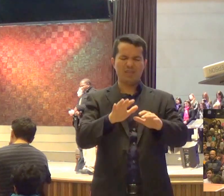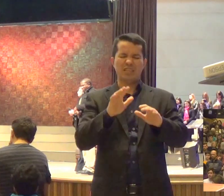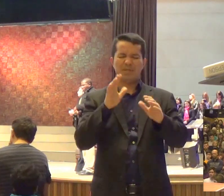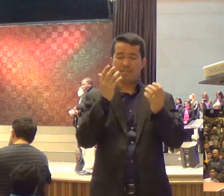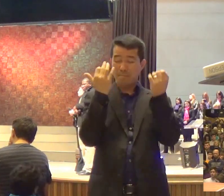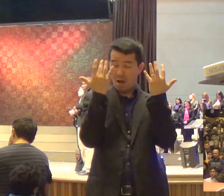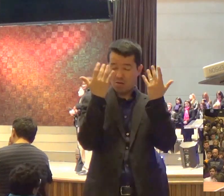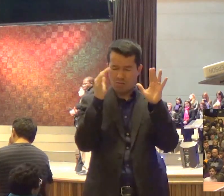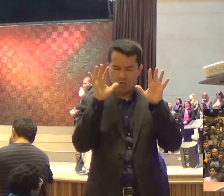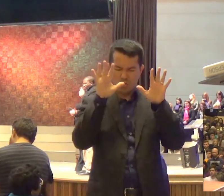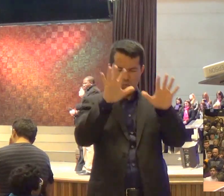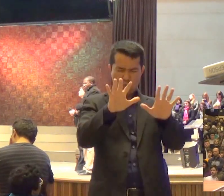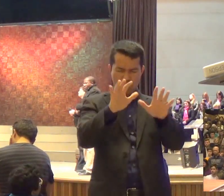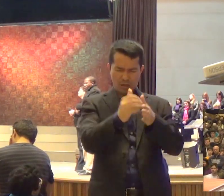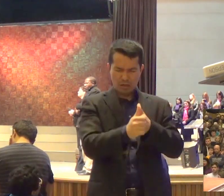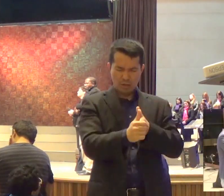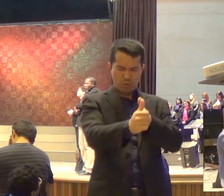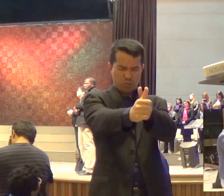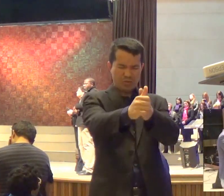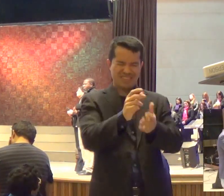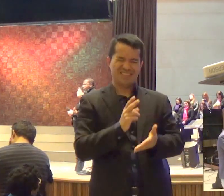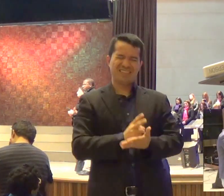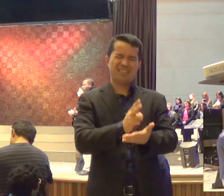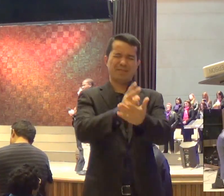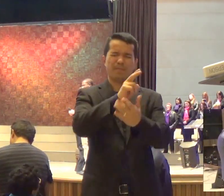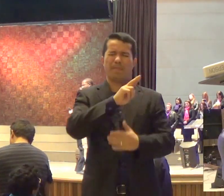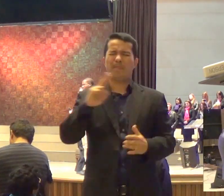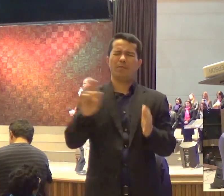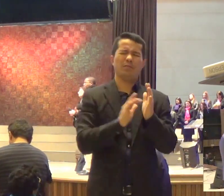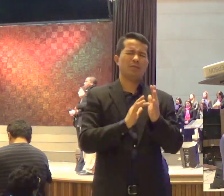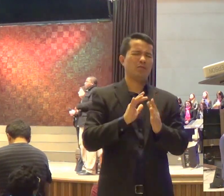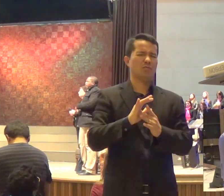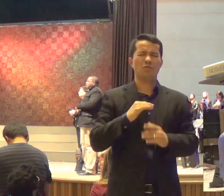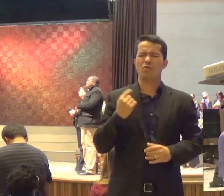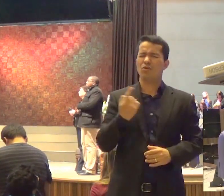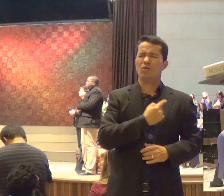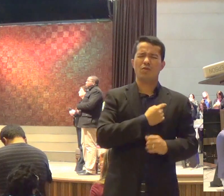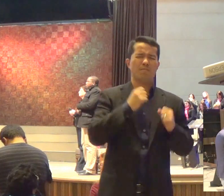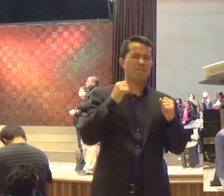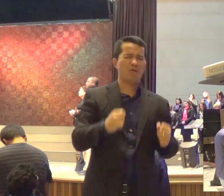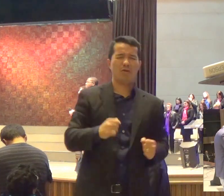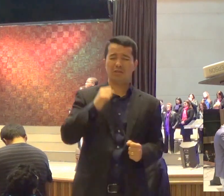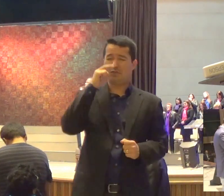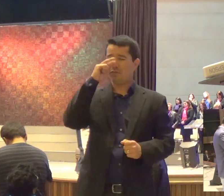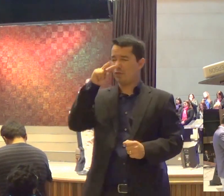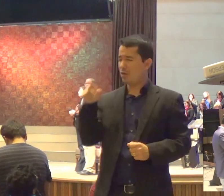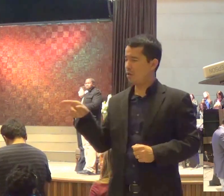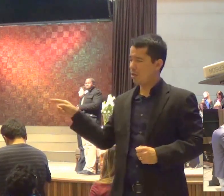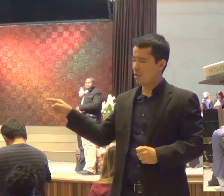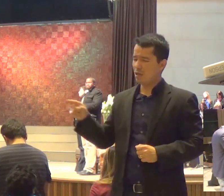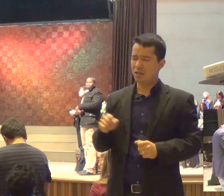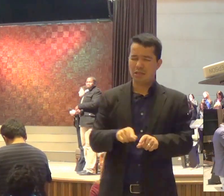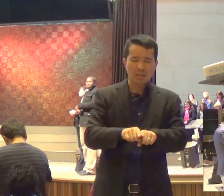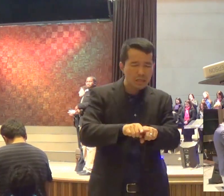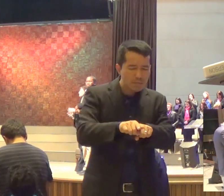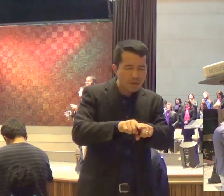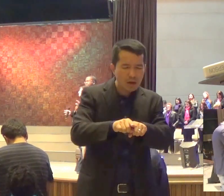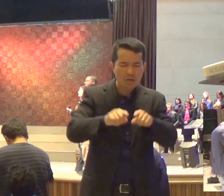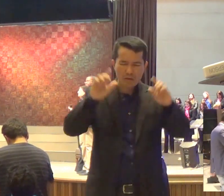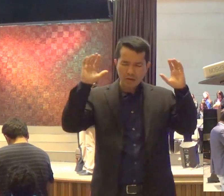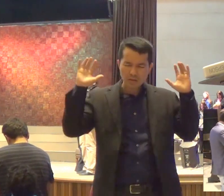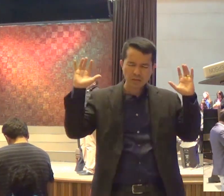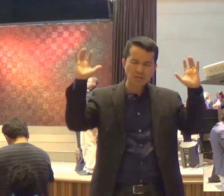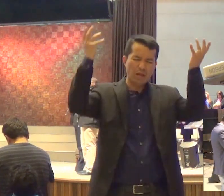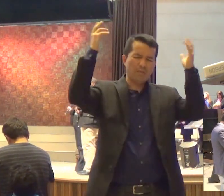favor e que em nome de Jesus possamos ver esses irmãos caminhando celebrando